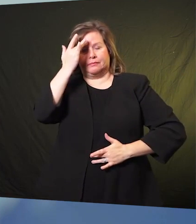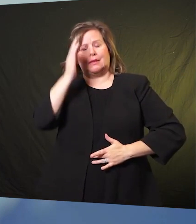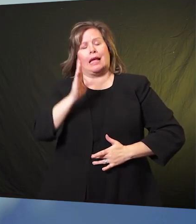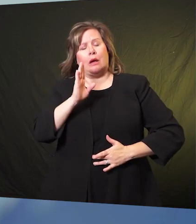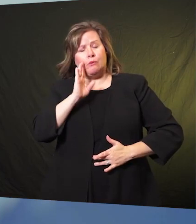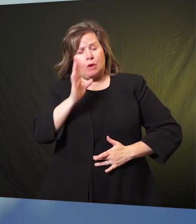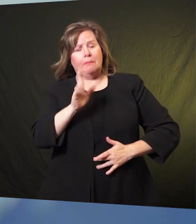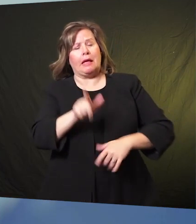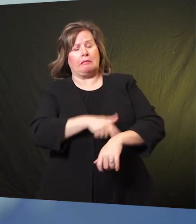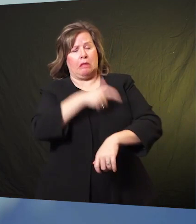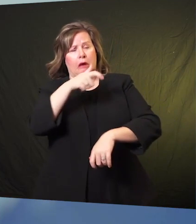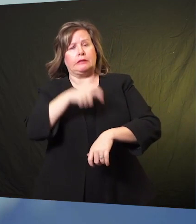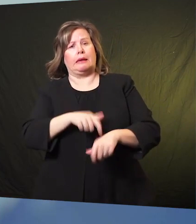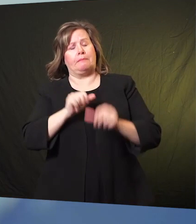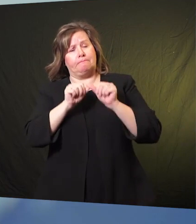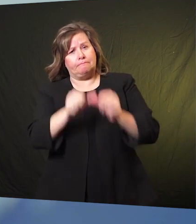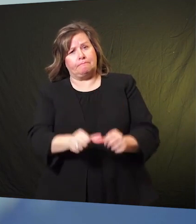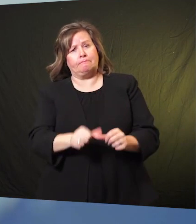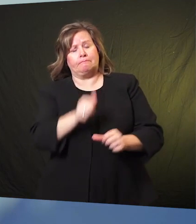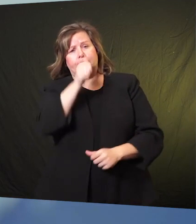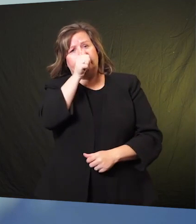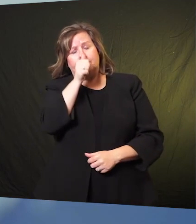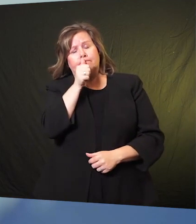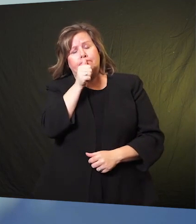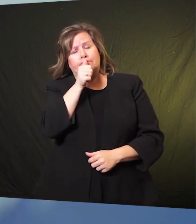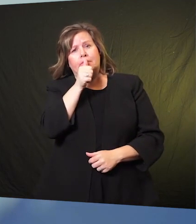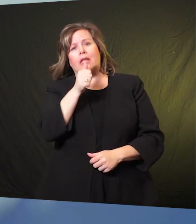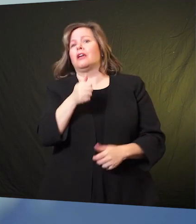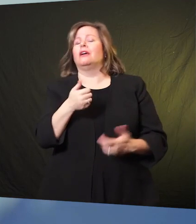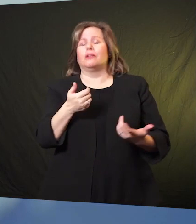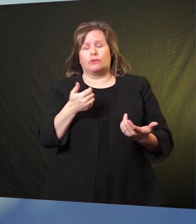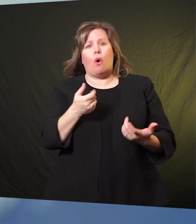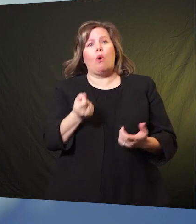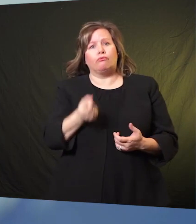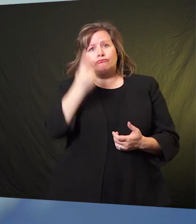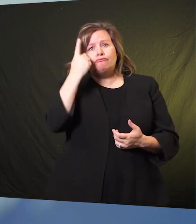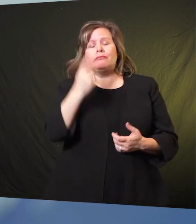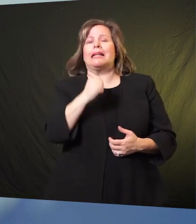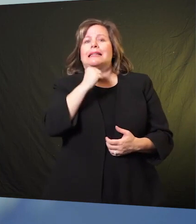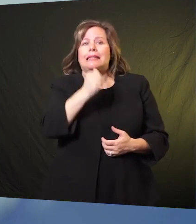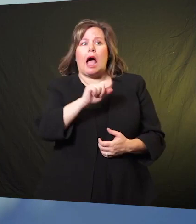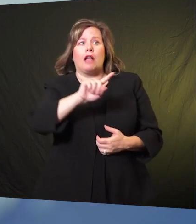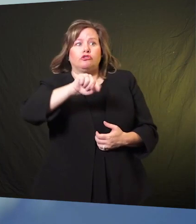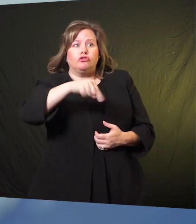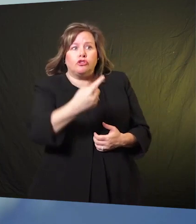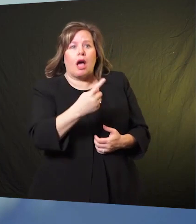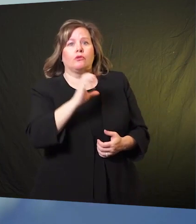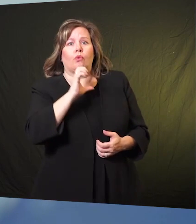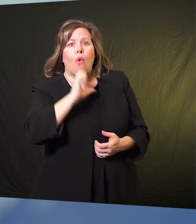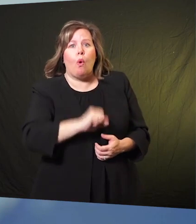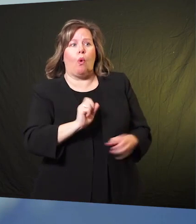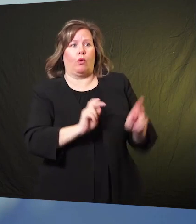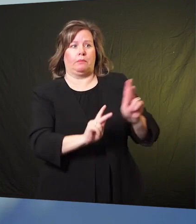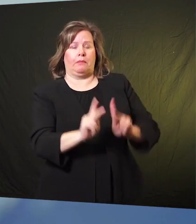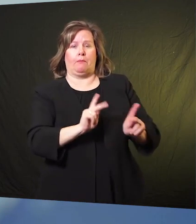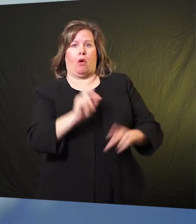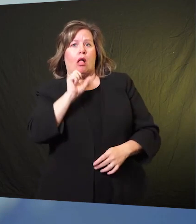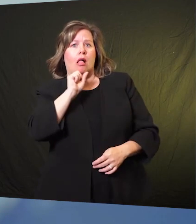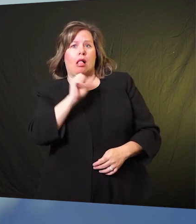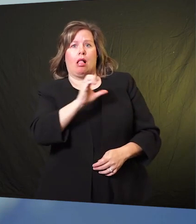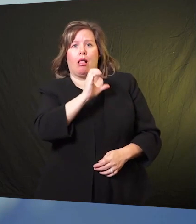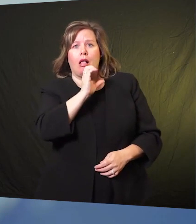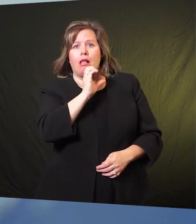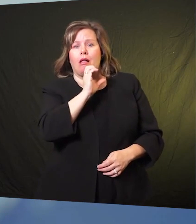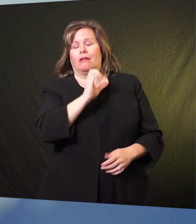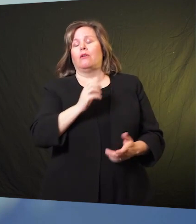visto este vídeos antes o sea va a ser un largo camino realmente necesitamos que todos se quedan unidos necesitamos